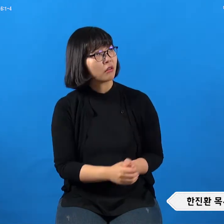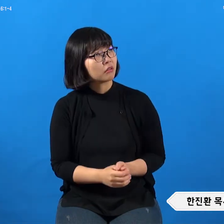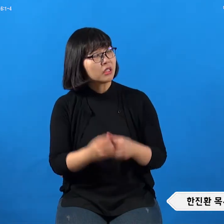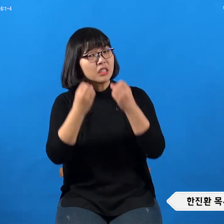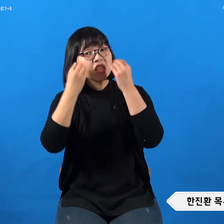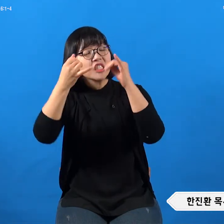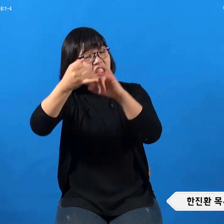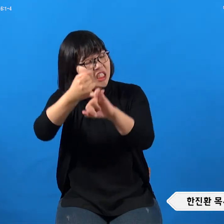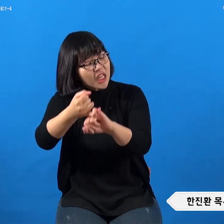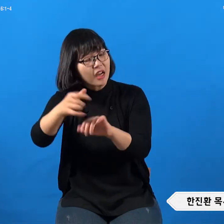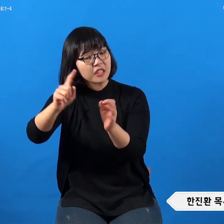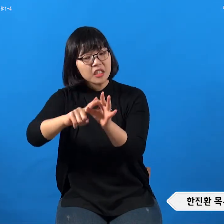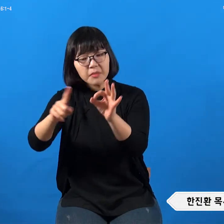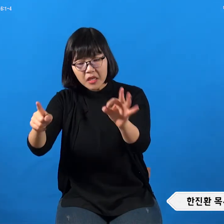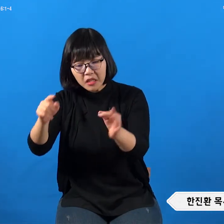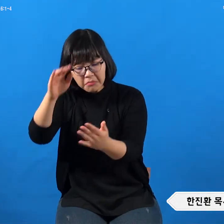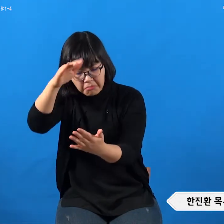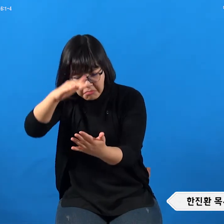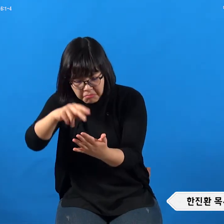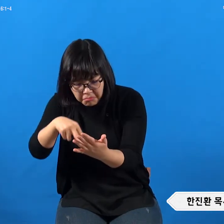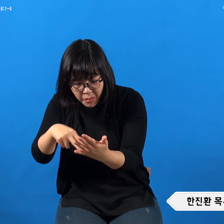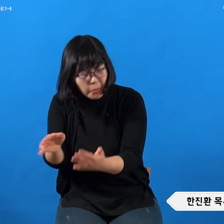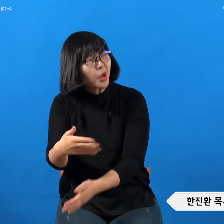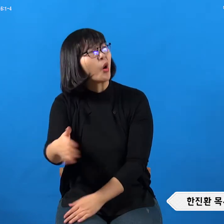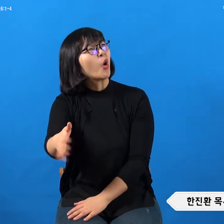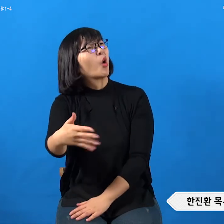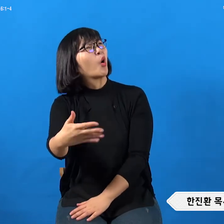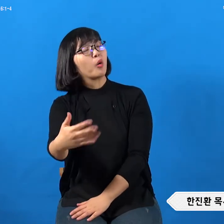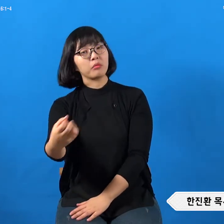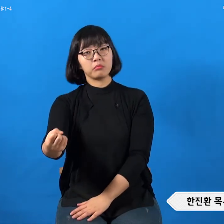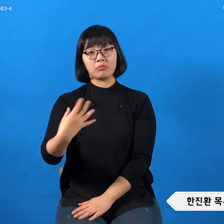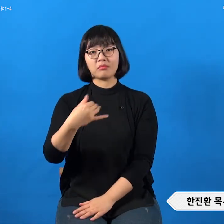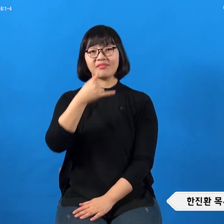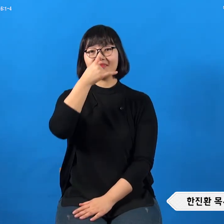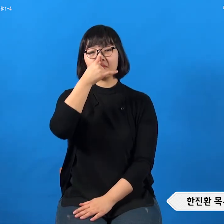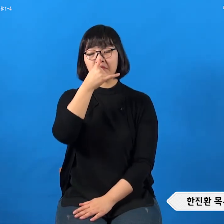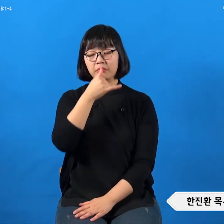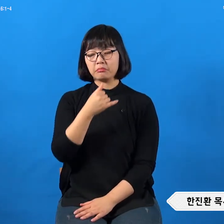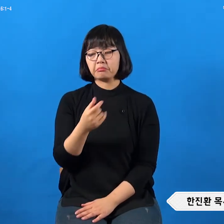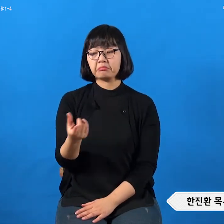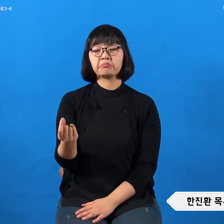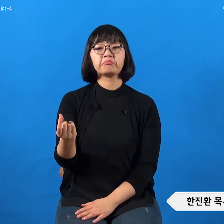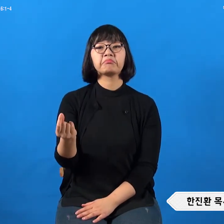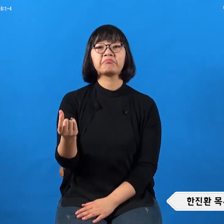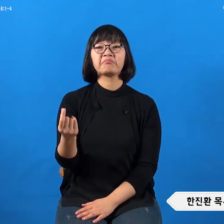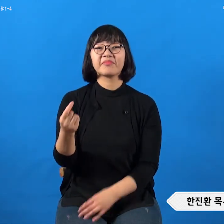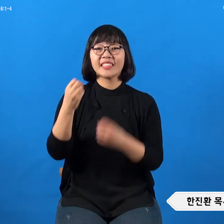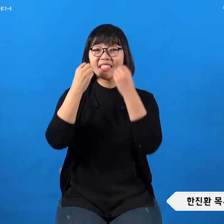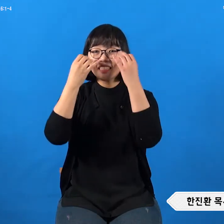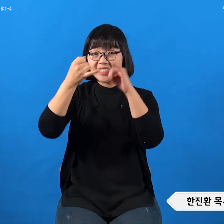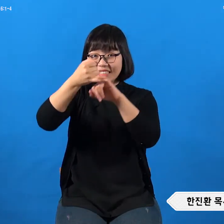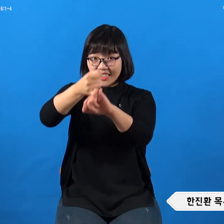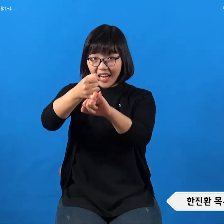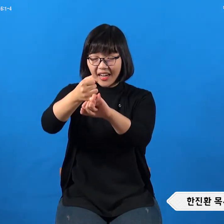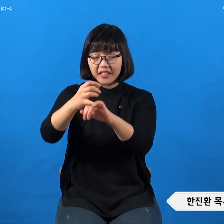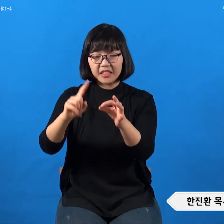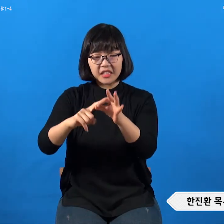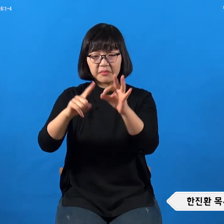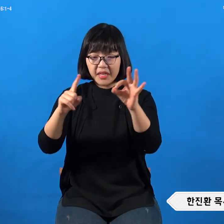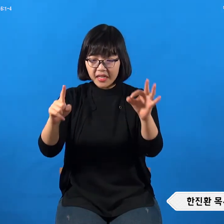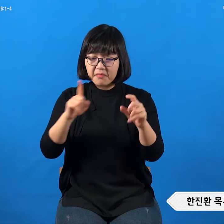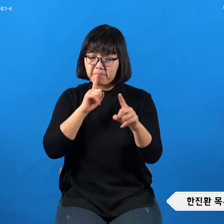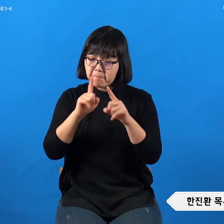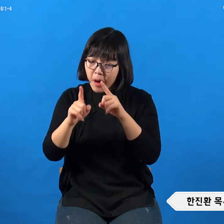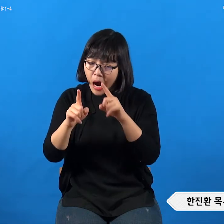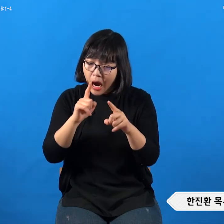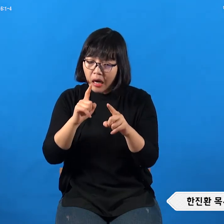신약에는 11조 하라는 말이 없지 않습니까? 예, 그렇습니다. 신약에 간접적으로